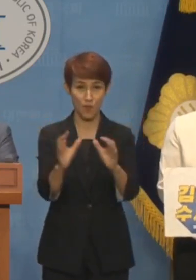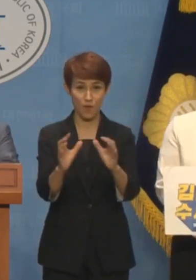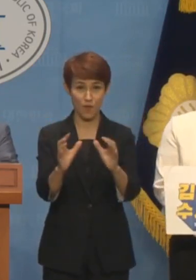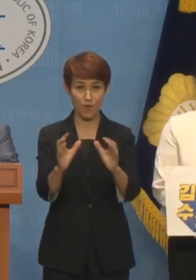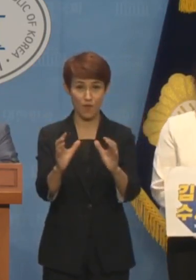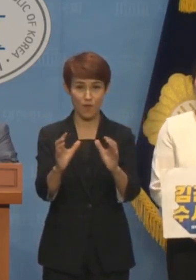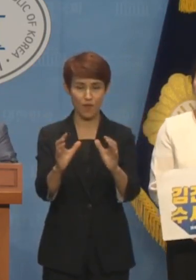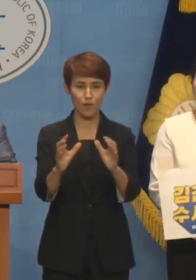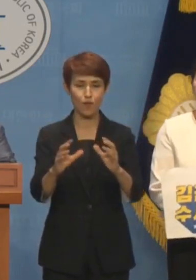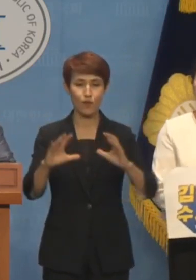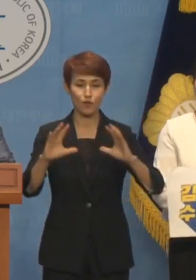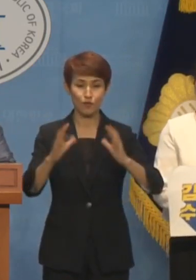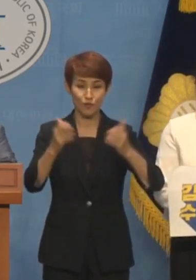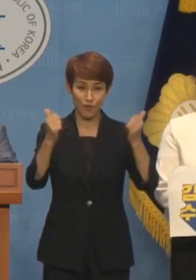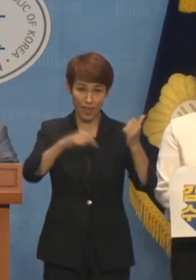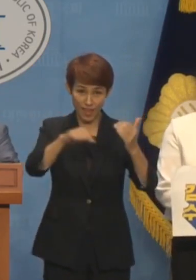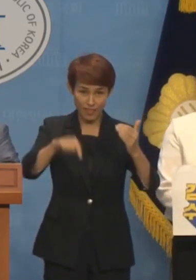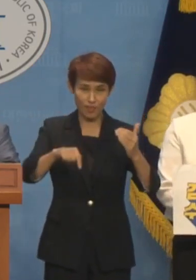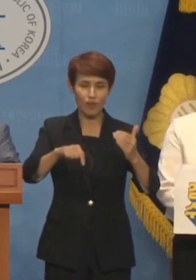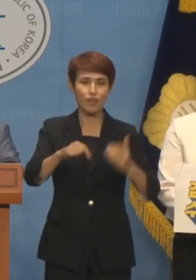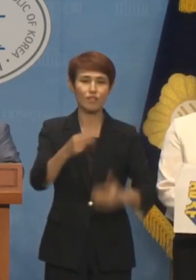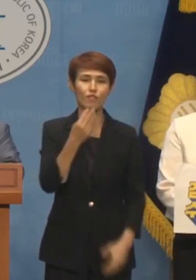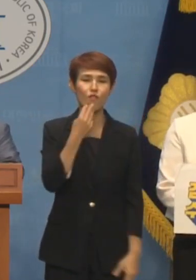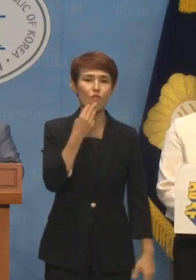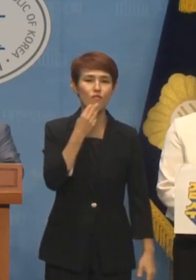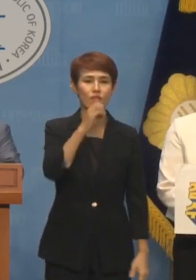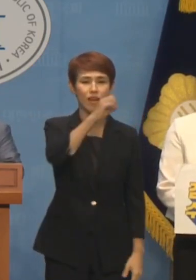처음으로 국회에서 서울 양평 고속도로